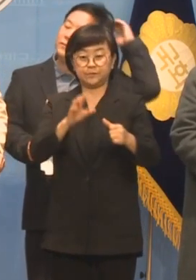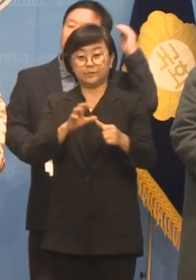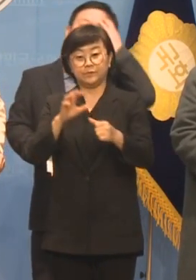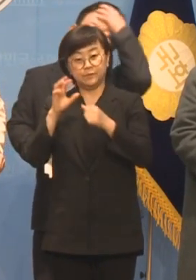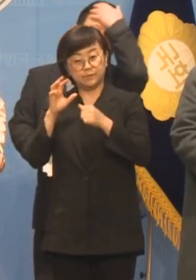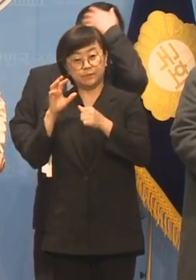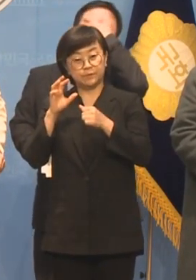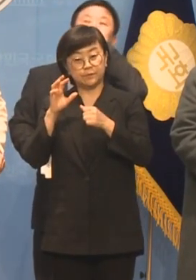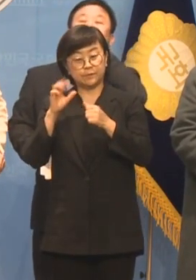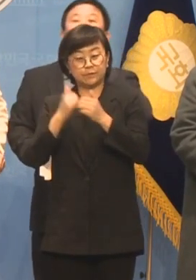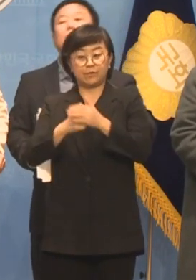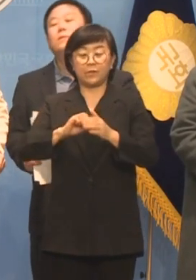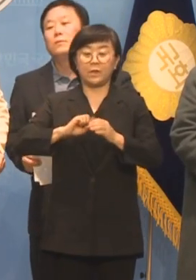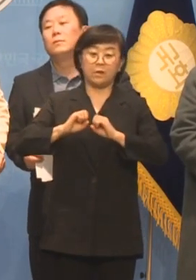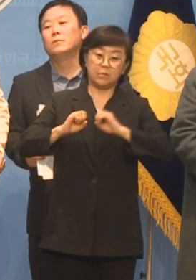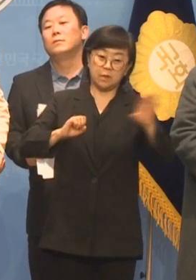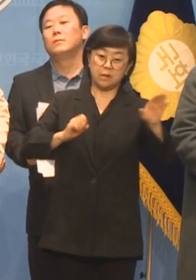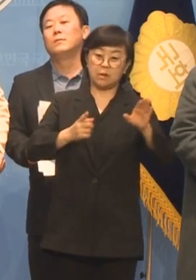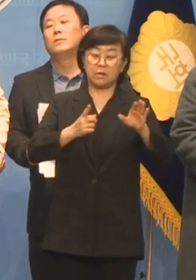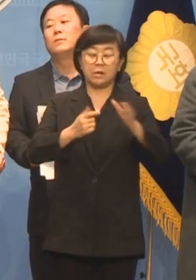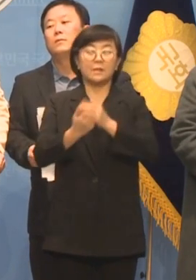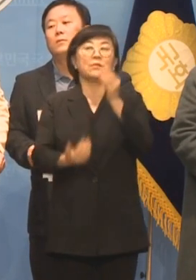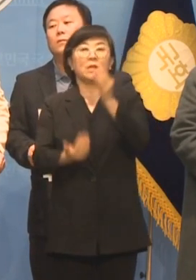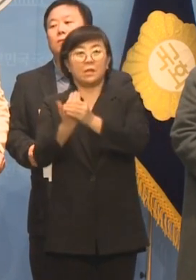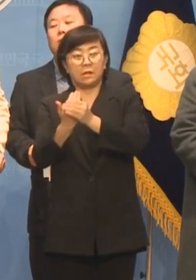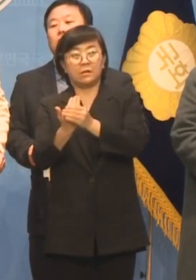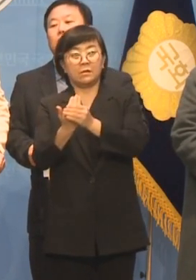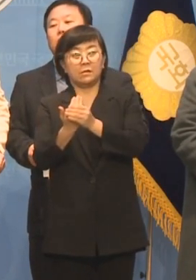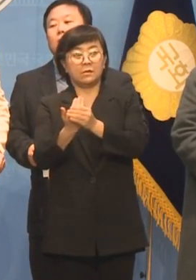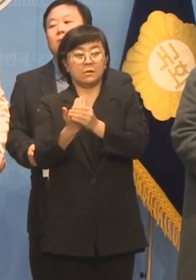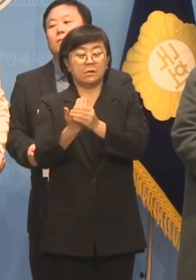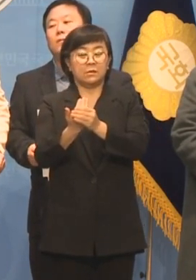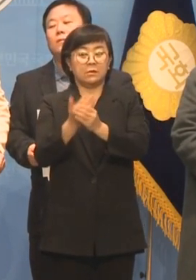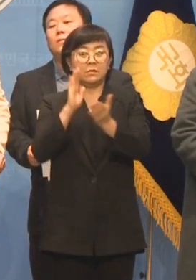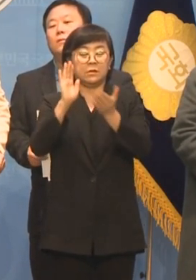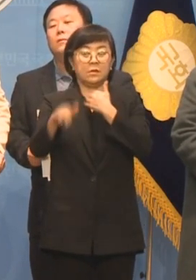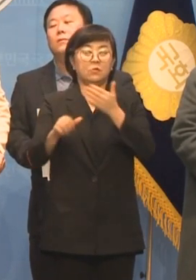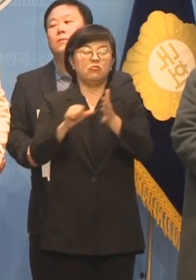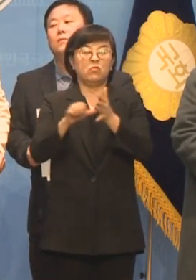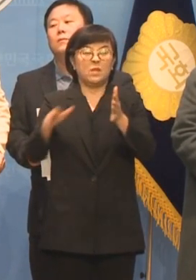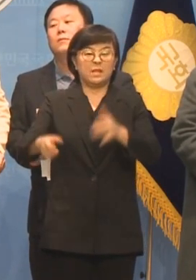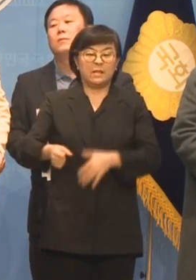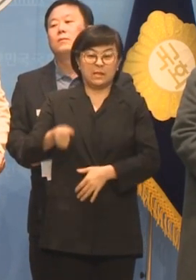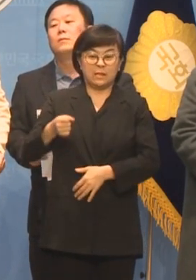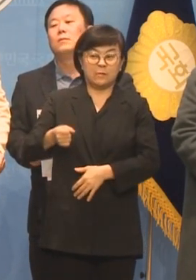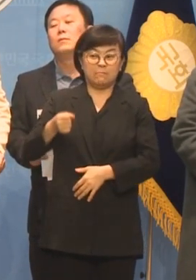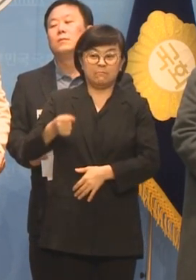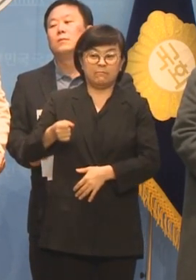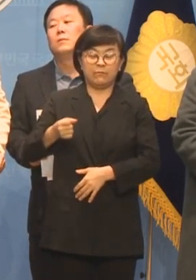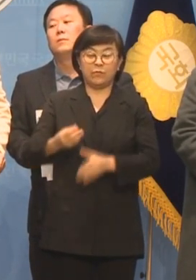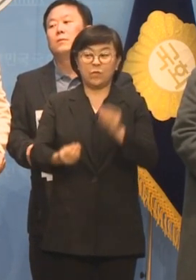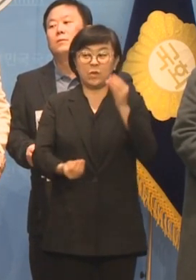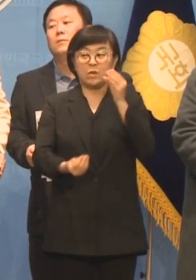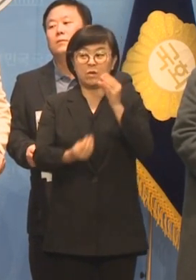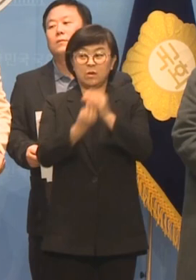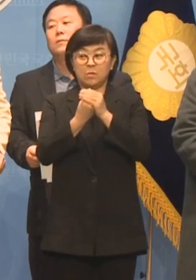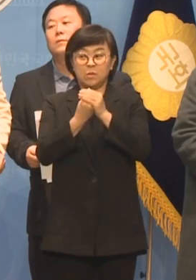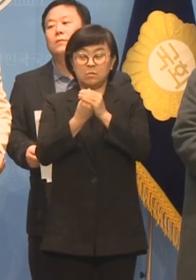활용해서 벌였던 소위 이후에 명품백을 뇌물로